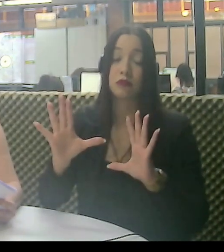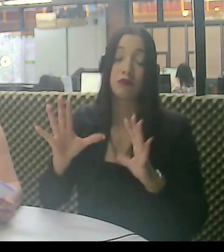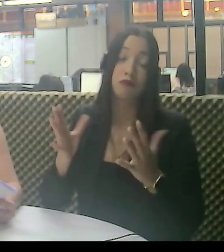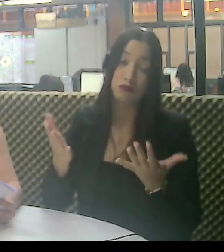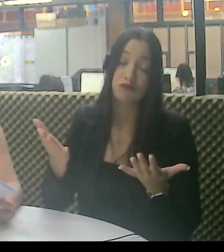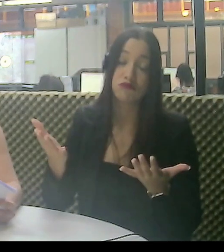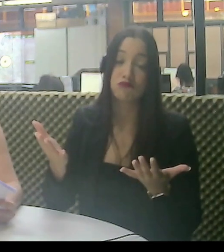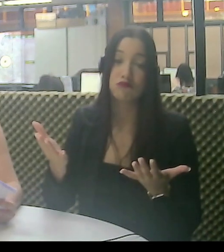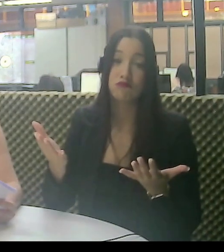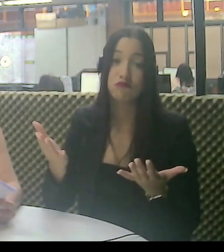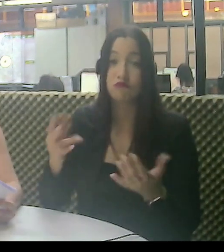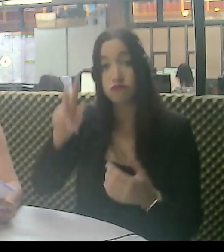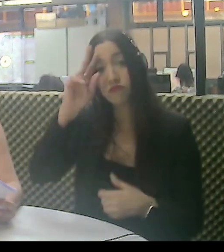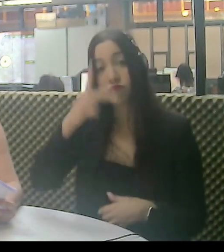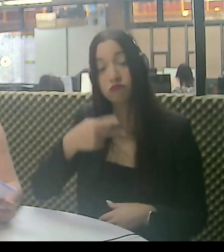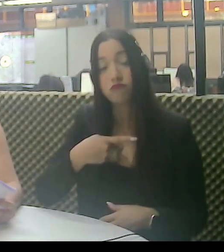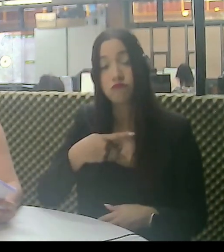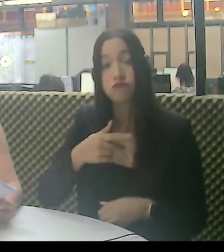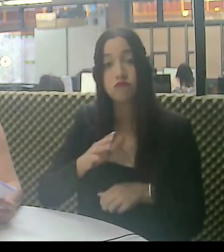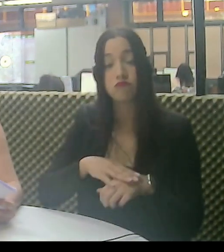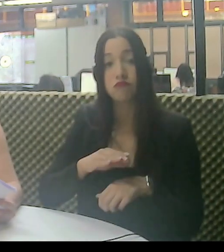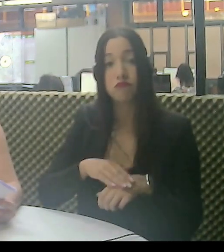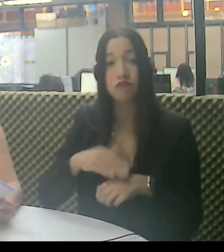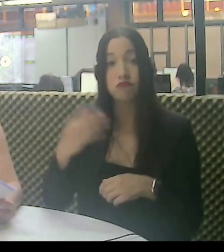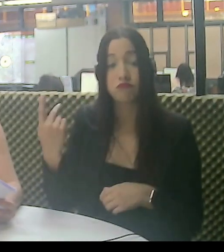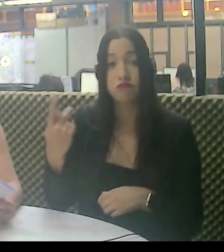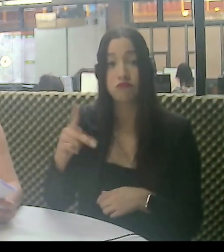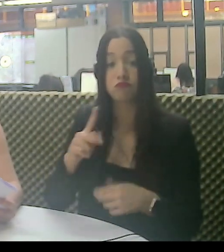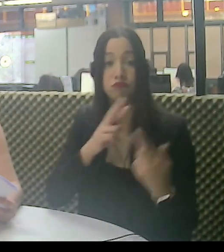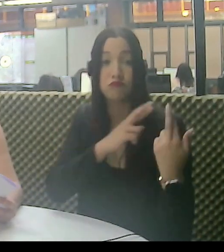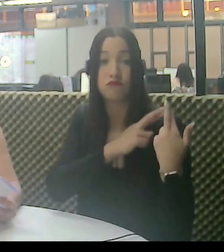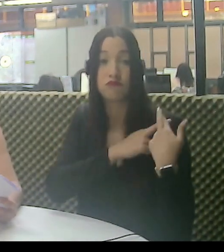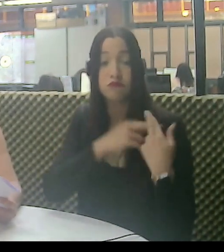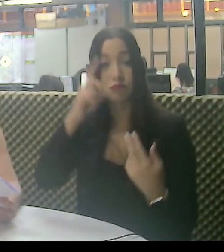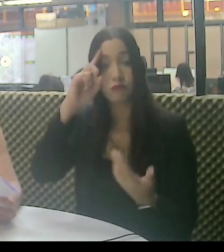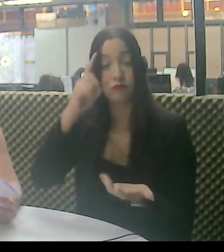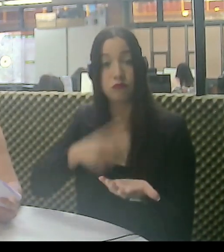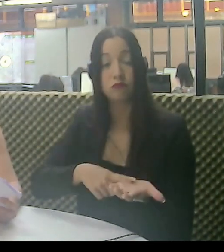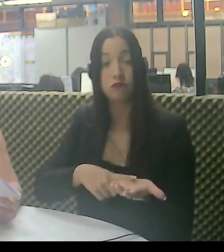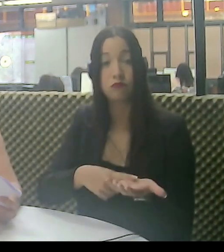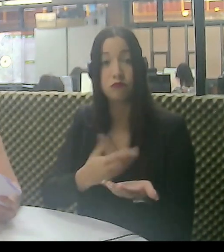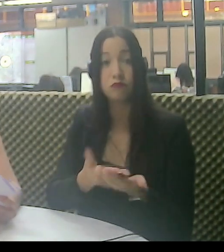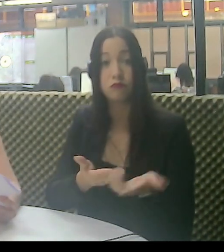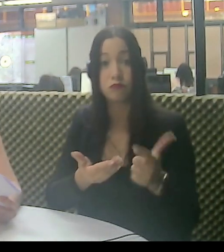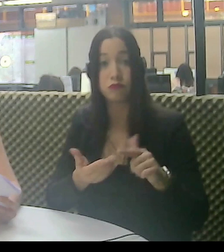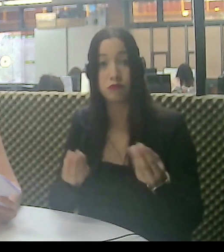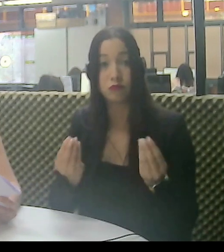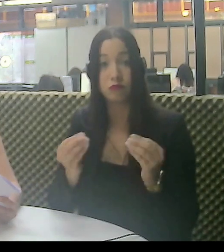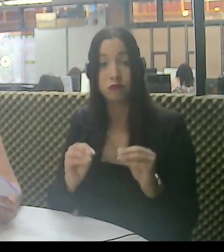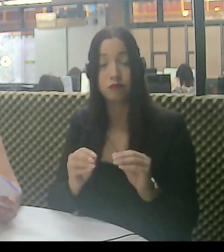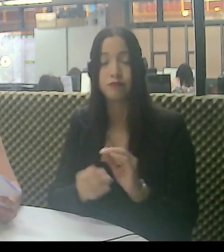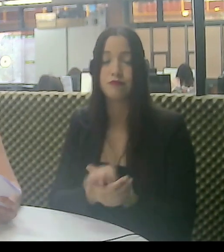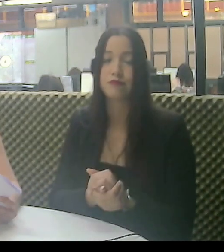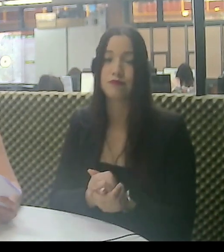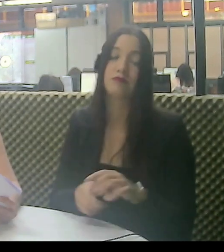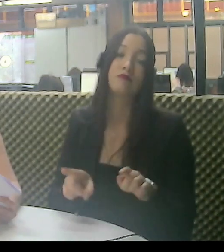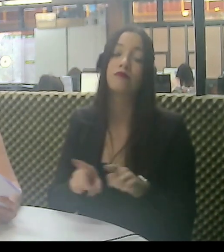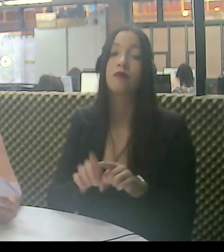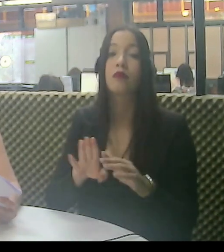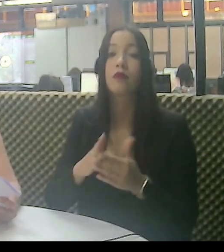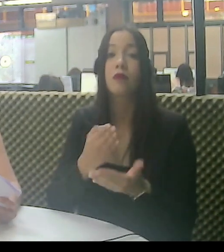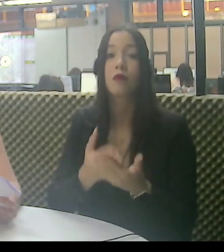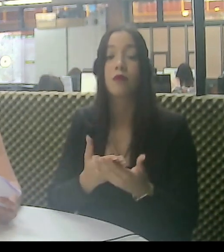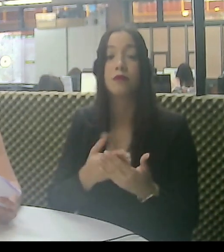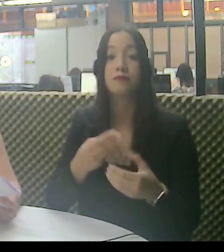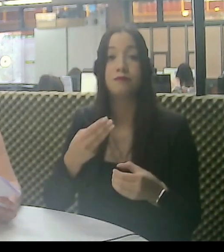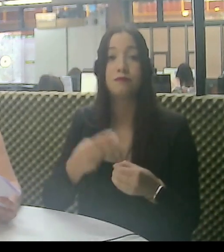e daí também marcar o dia de reposição desses horários o mesmo ocorre com as escolas municipais